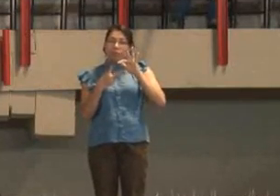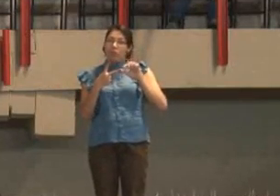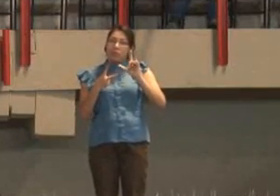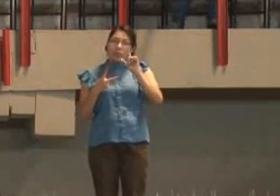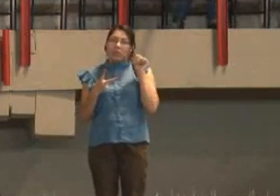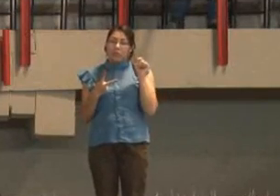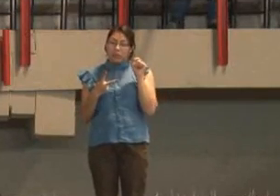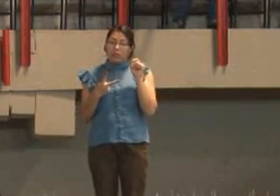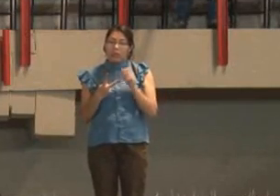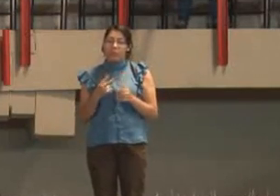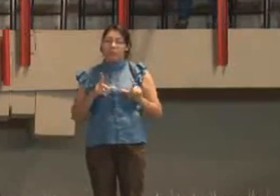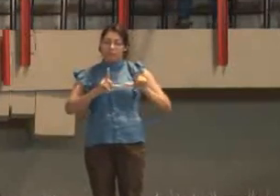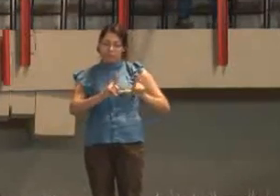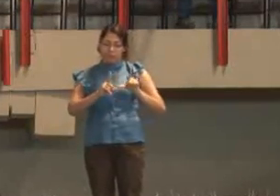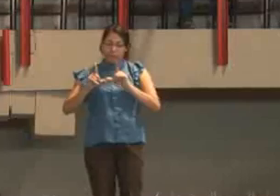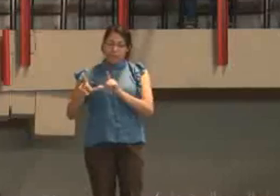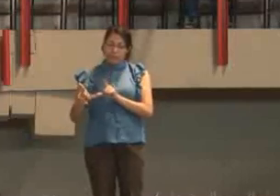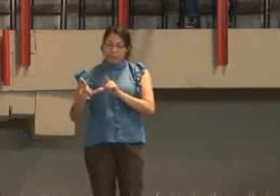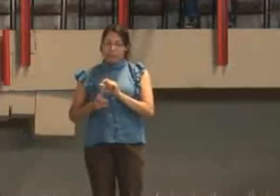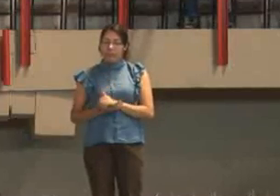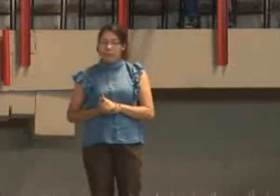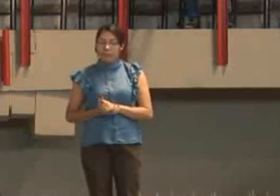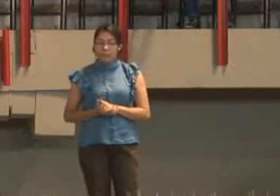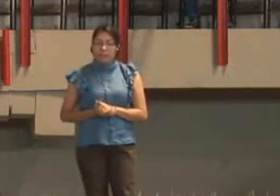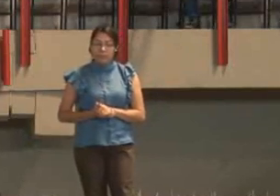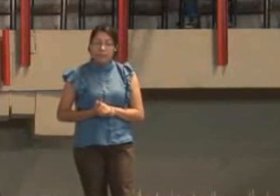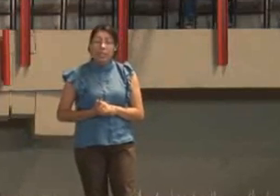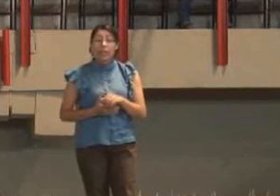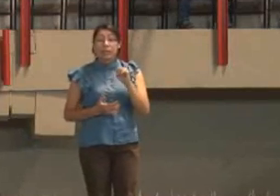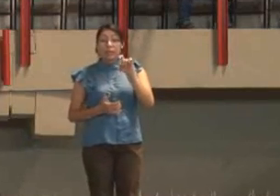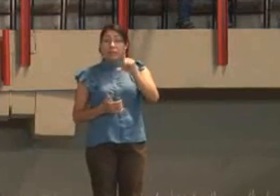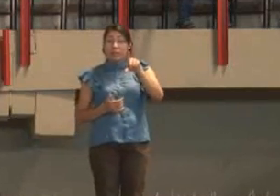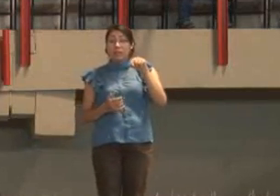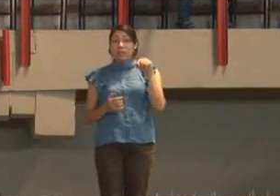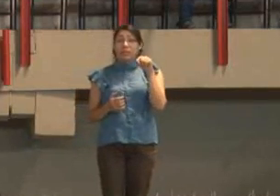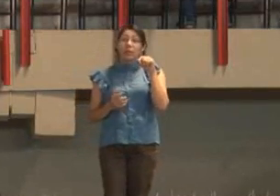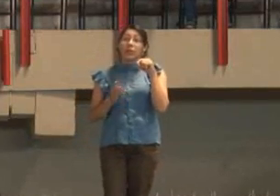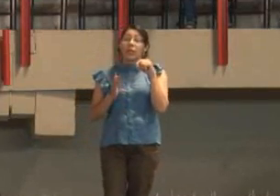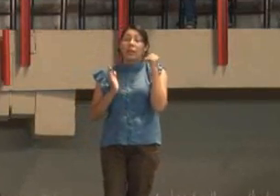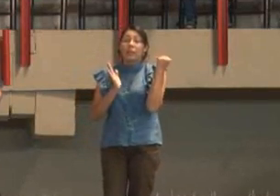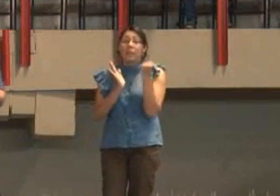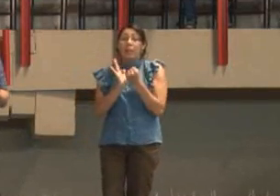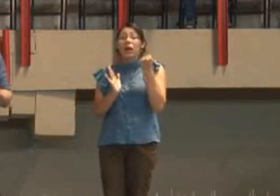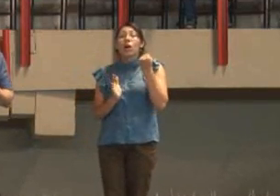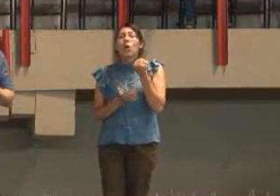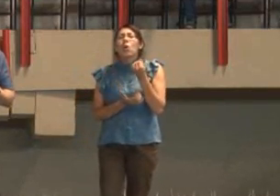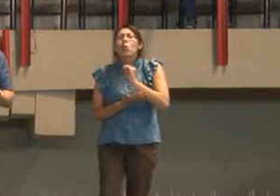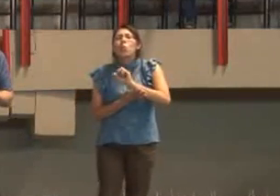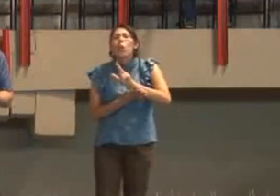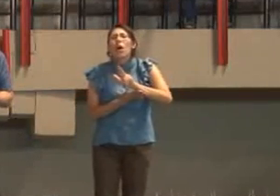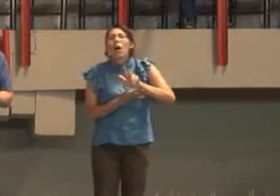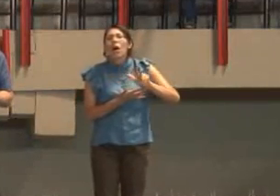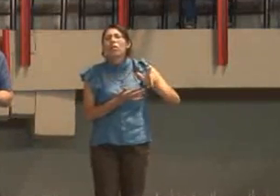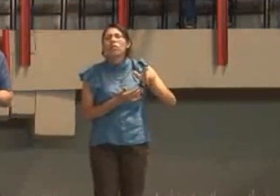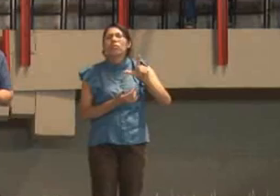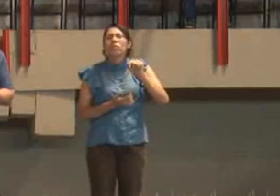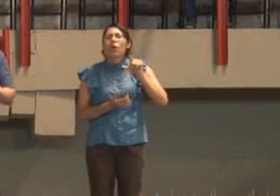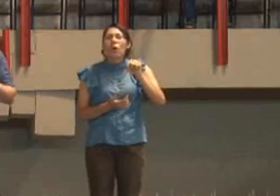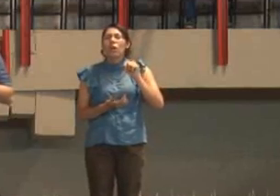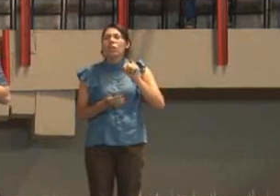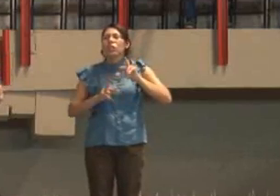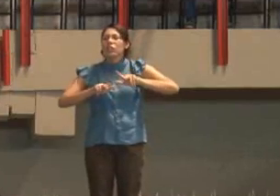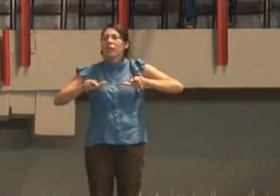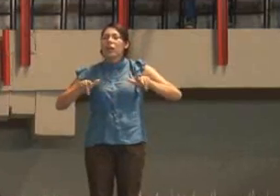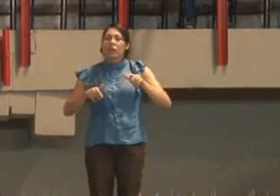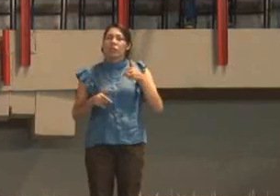modelo e um tracinho para a cor. Pessoal, quando a gente for escolher o modelo, quantos modelos diferentes a gente pode escolher?